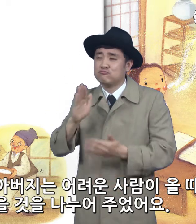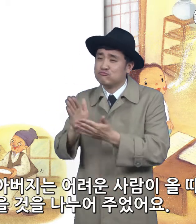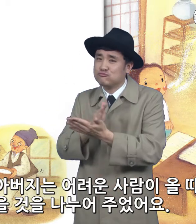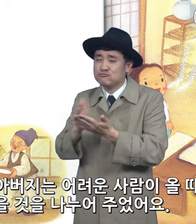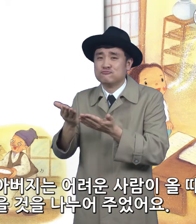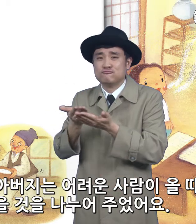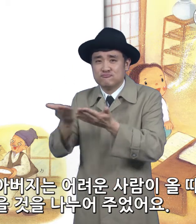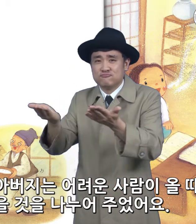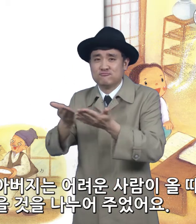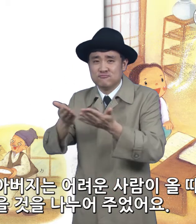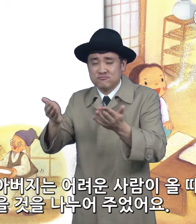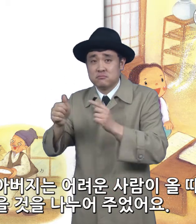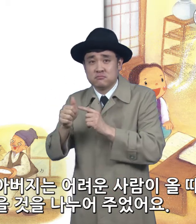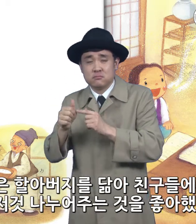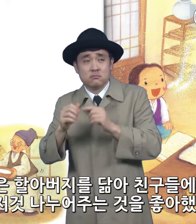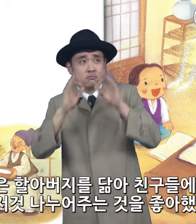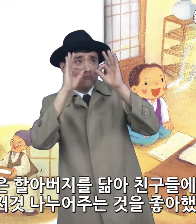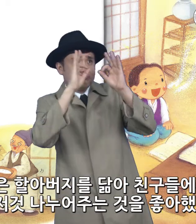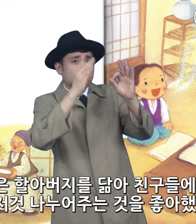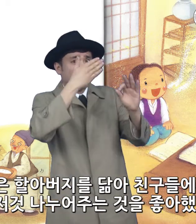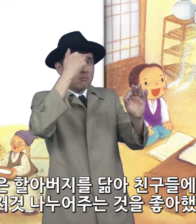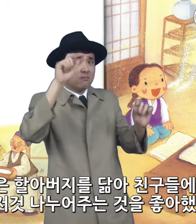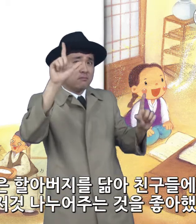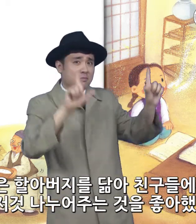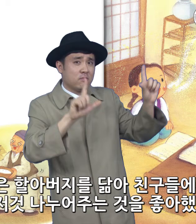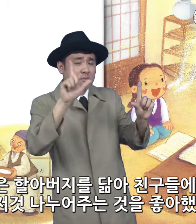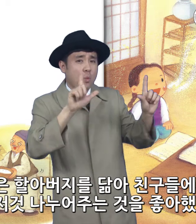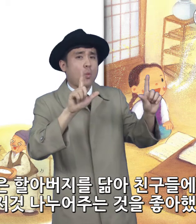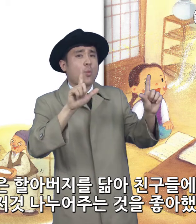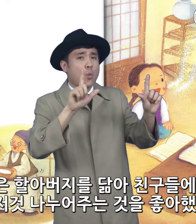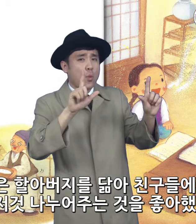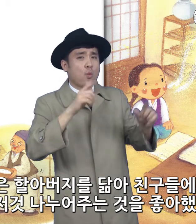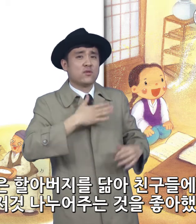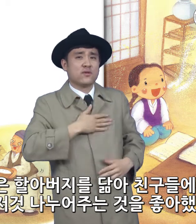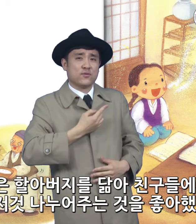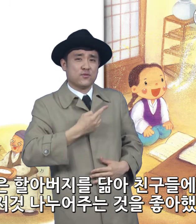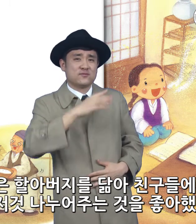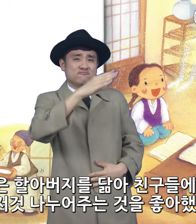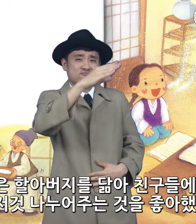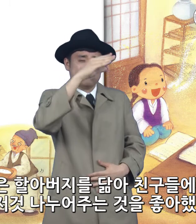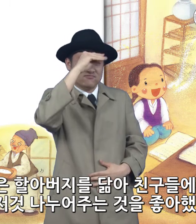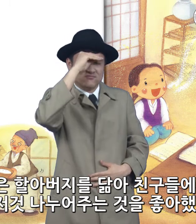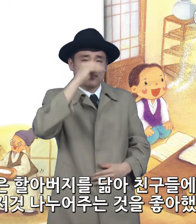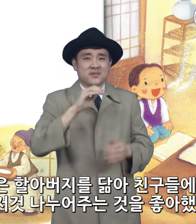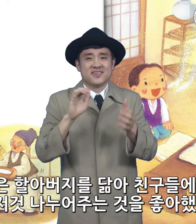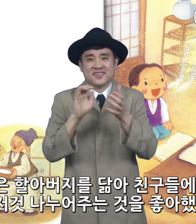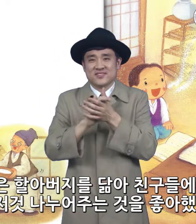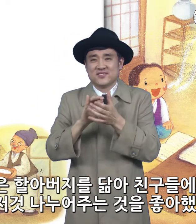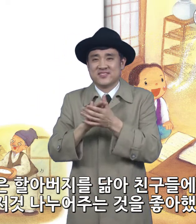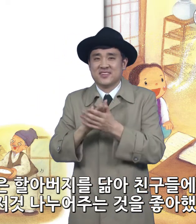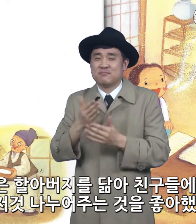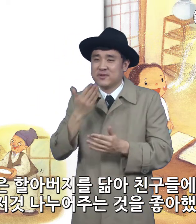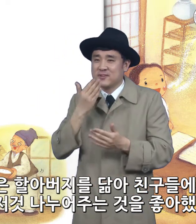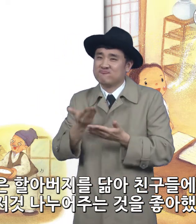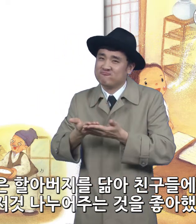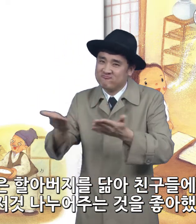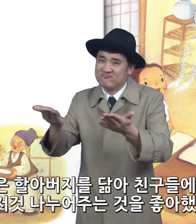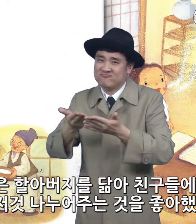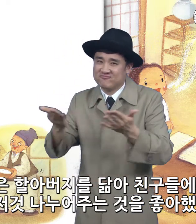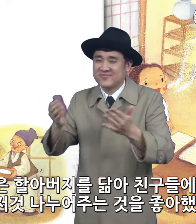나누어 주었어요. 정아는 할아버지를 닮아 친구들에게 이것저것 나누어 주는 것을